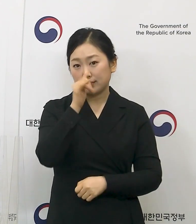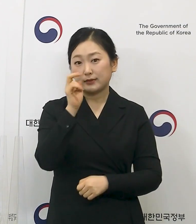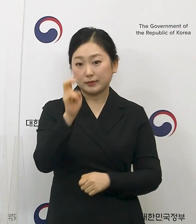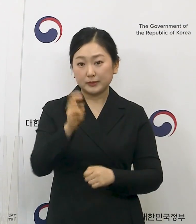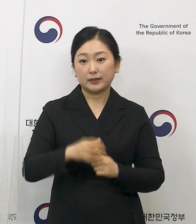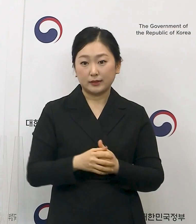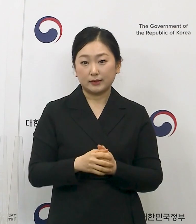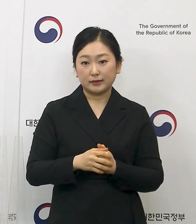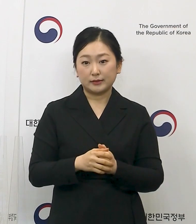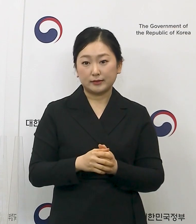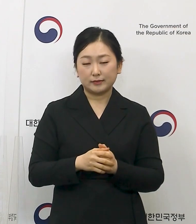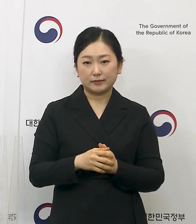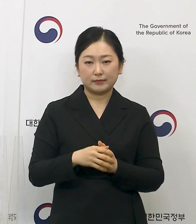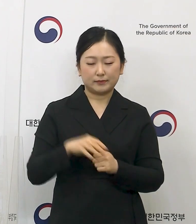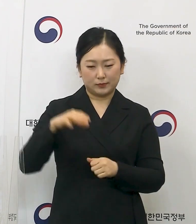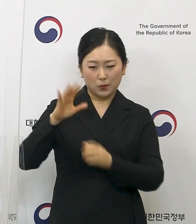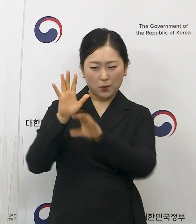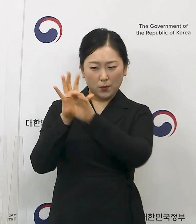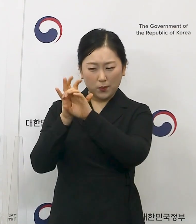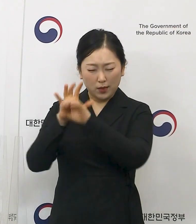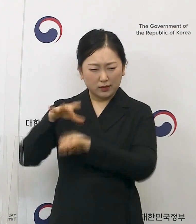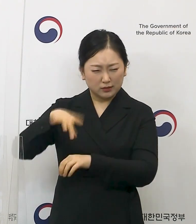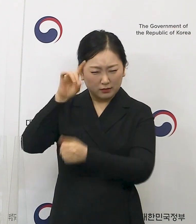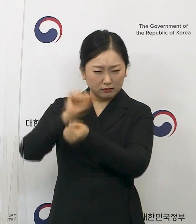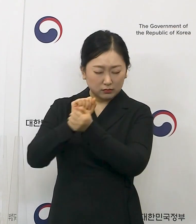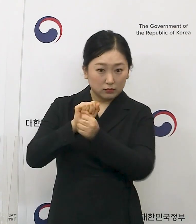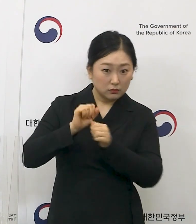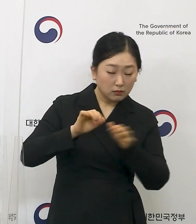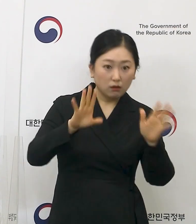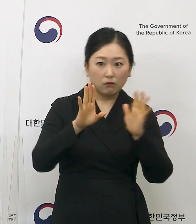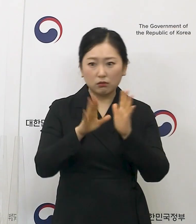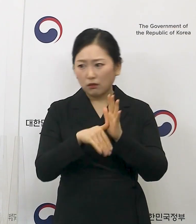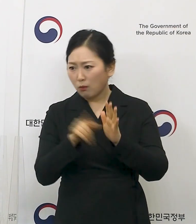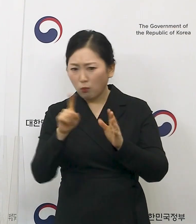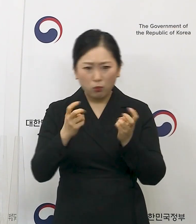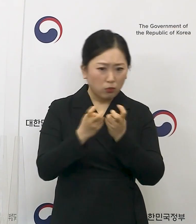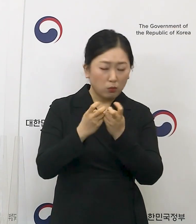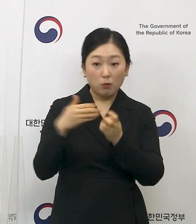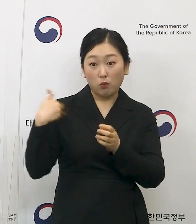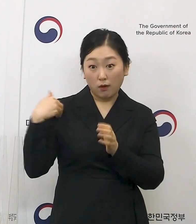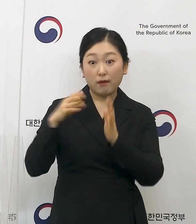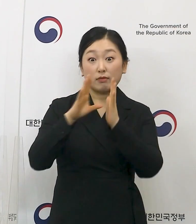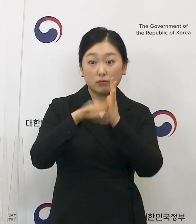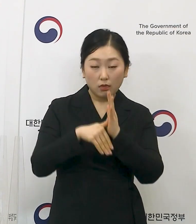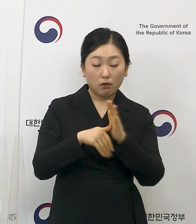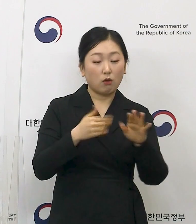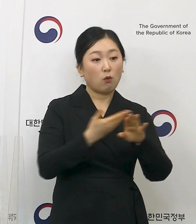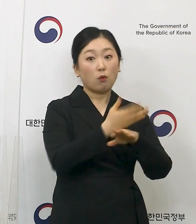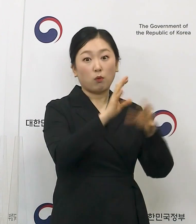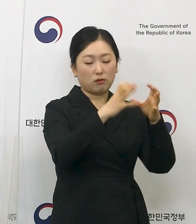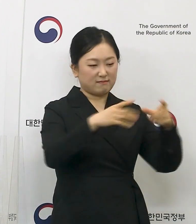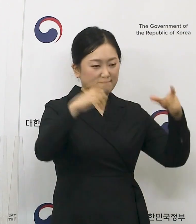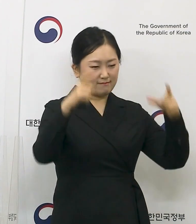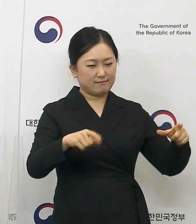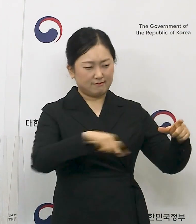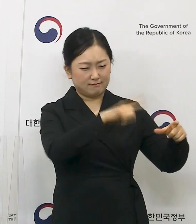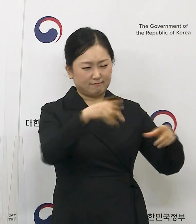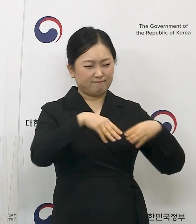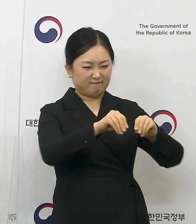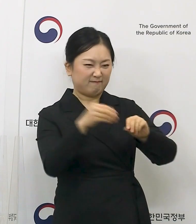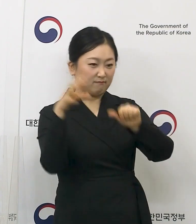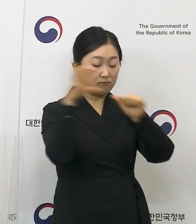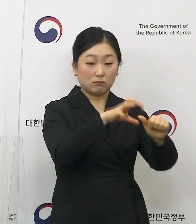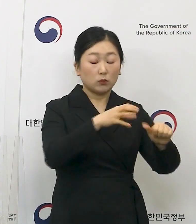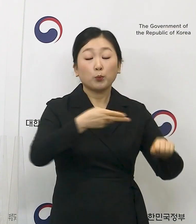대응 수단이 많지 않았던 코로나19 초기에 외국처럼 지역 봉쇄나 락다운 같은 강력한 조치